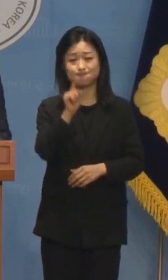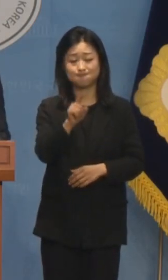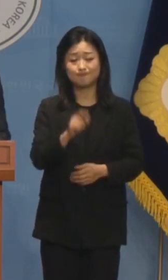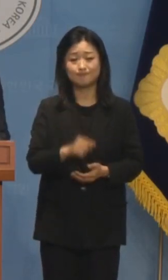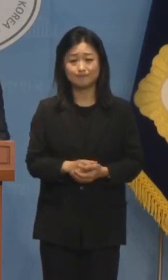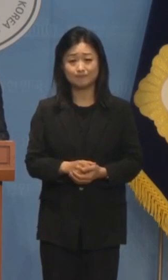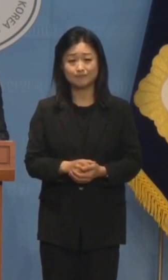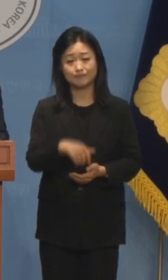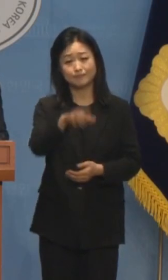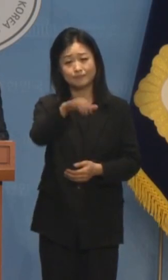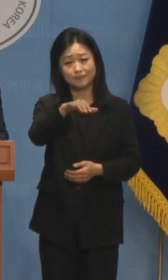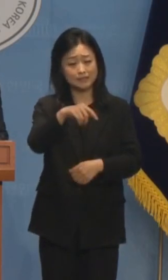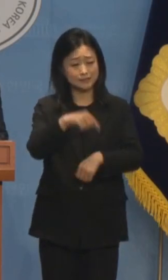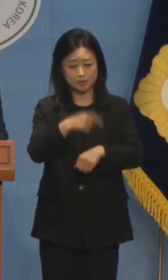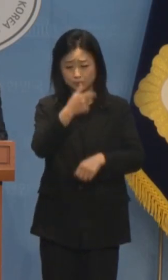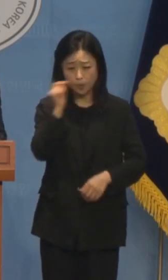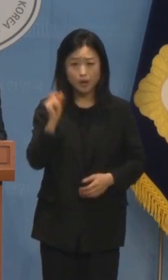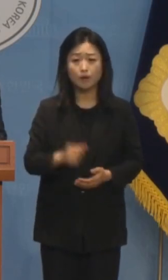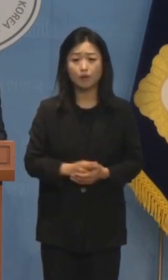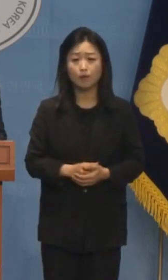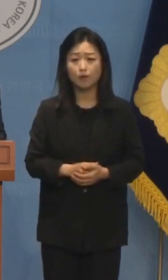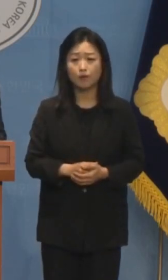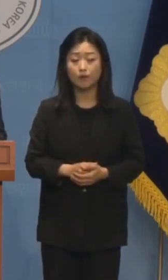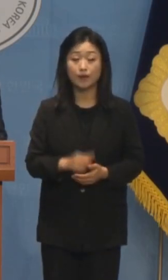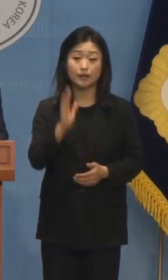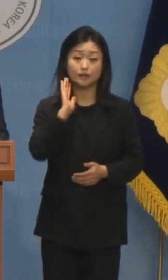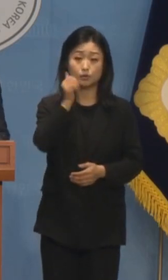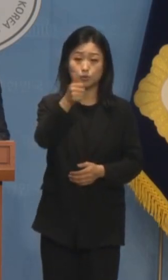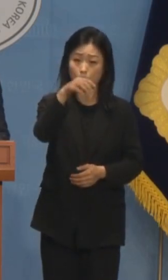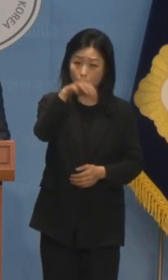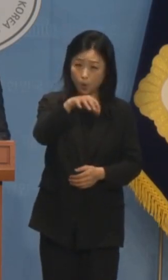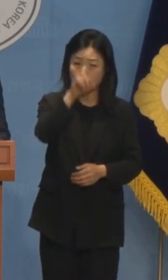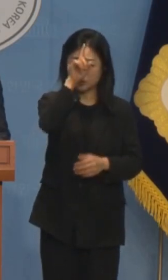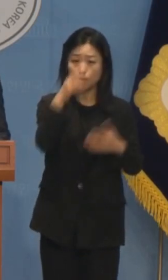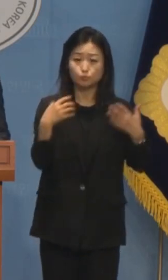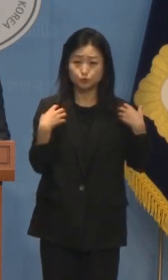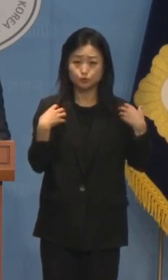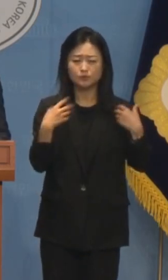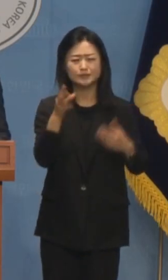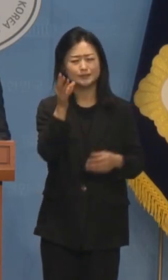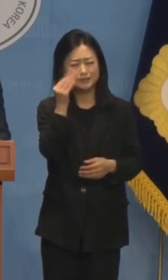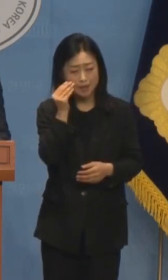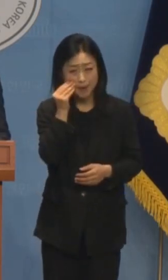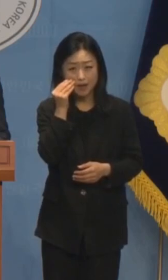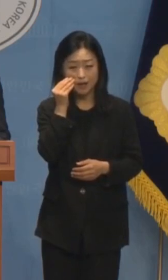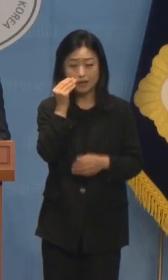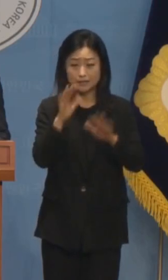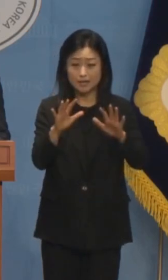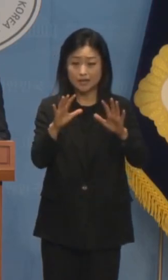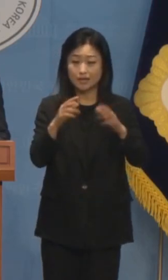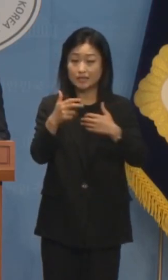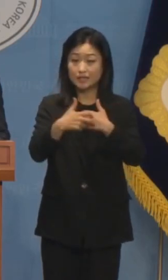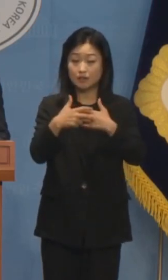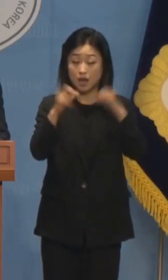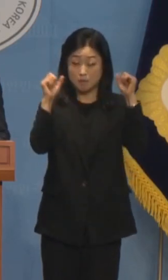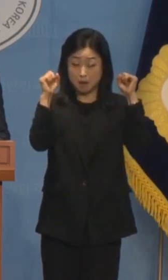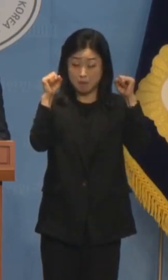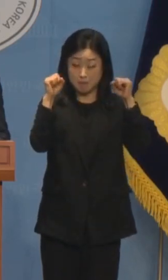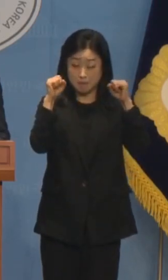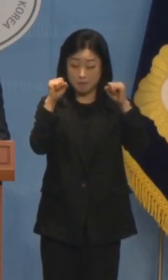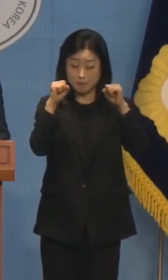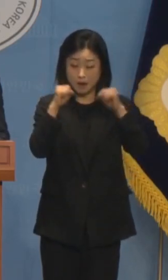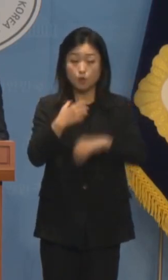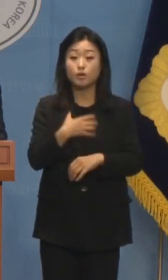더 이상 지체할 시간이 없습니다. 대통령실과 정부는 공백을 넘어 붕괴로 가고 있는 의료